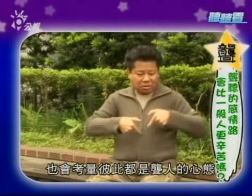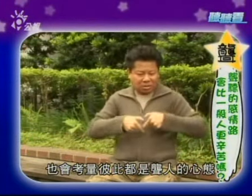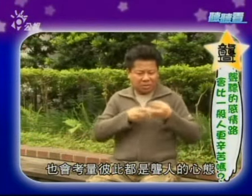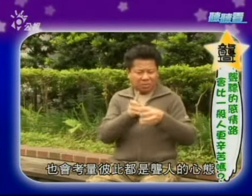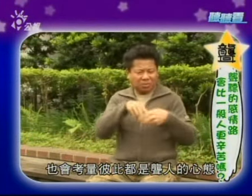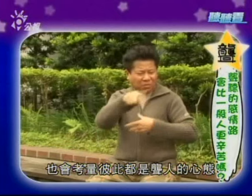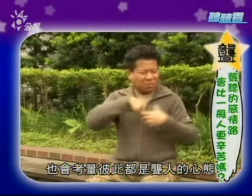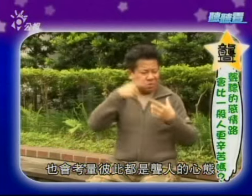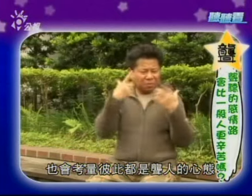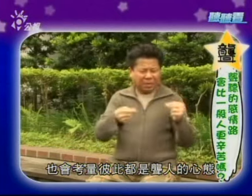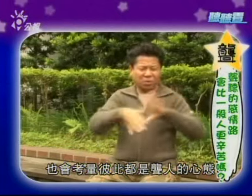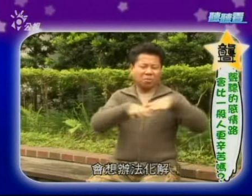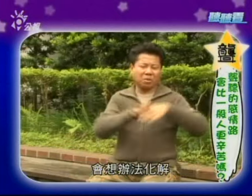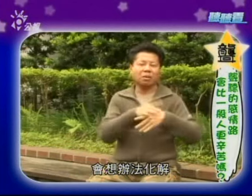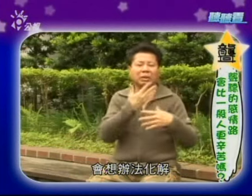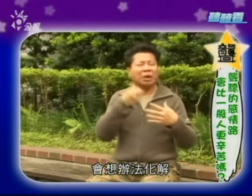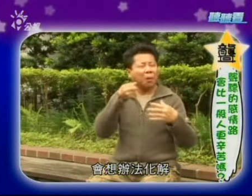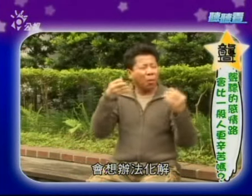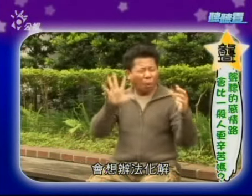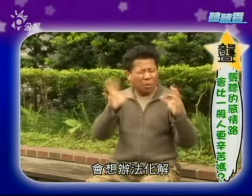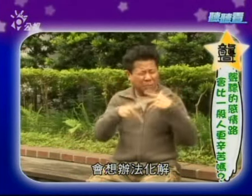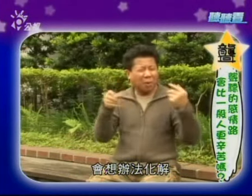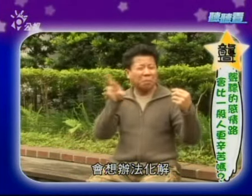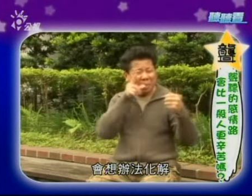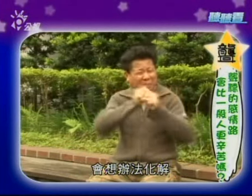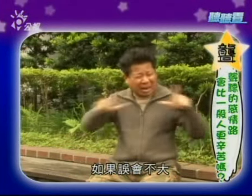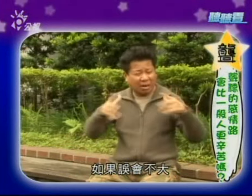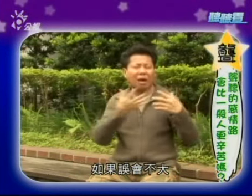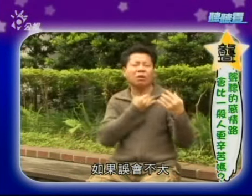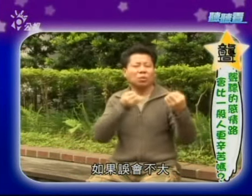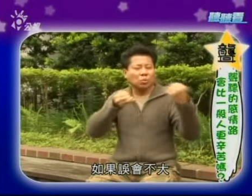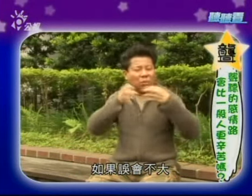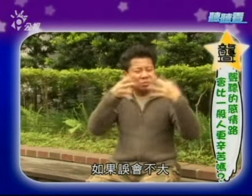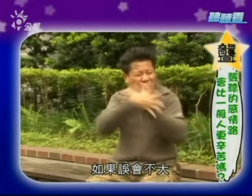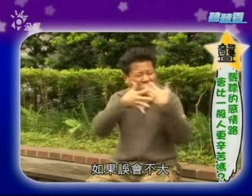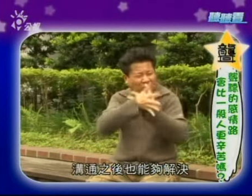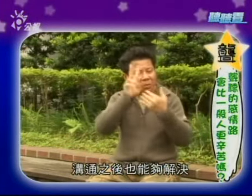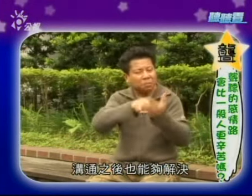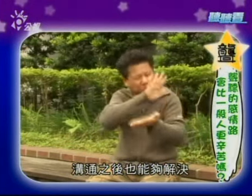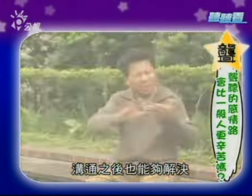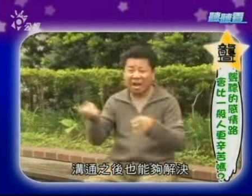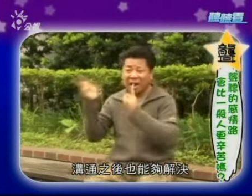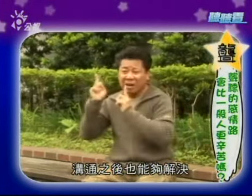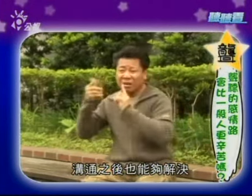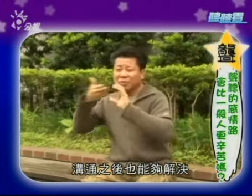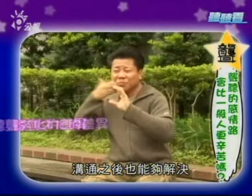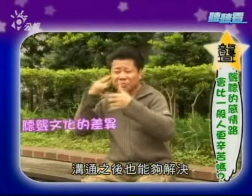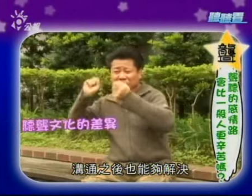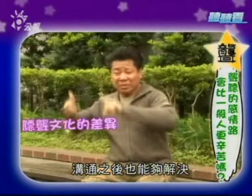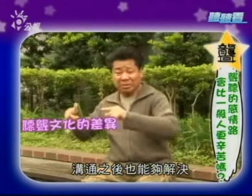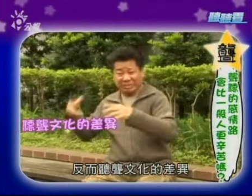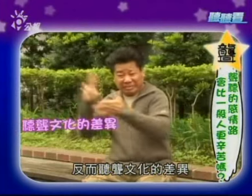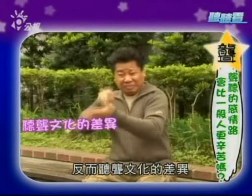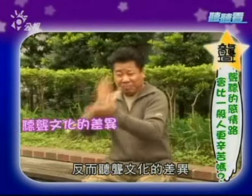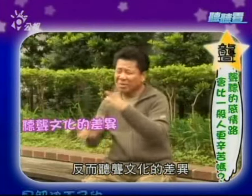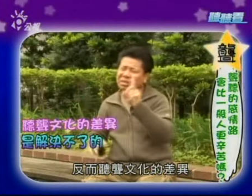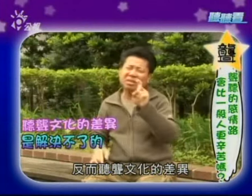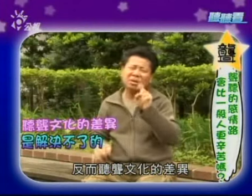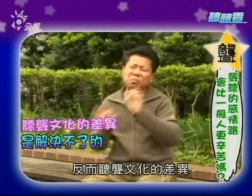都是龙人的心态会想办法化解如果误会不大沟通之后也能够解决反而听龙文化的差异